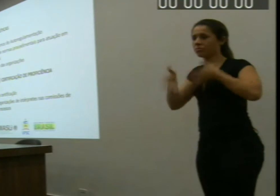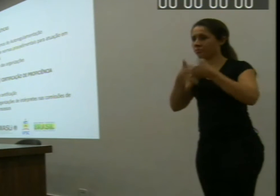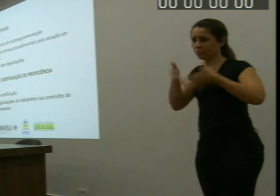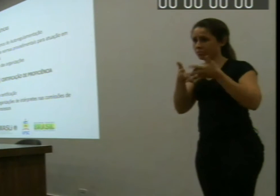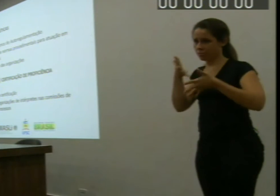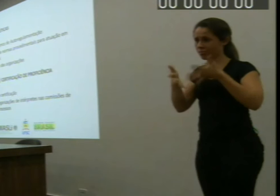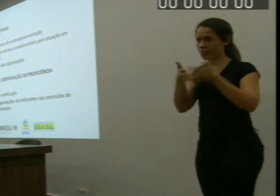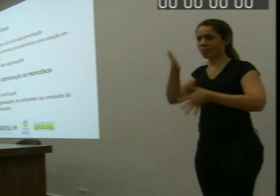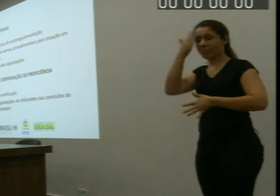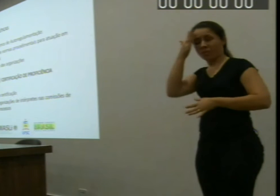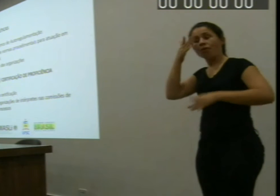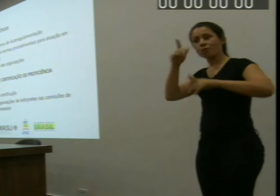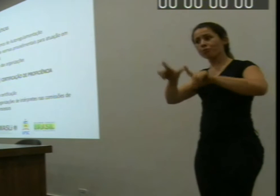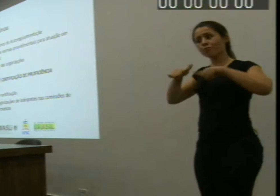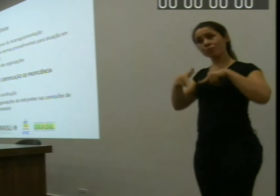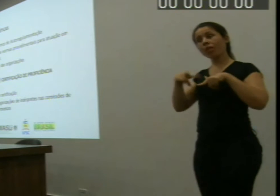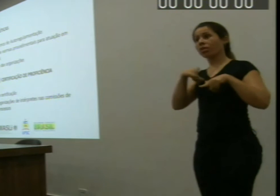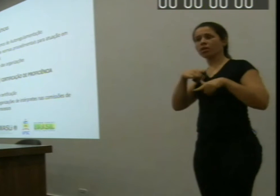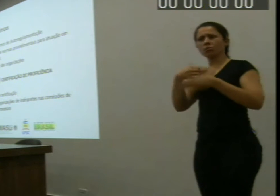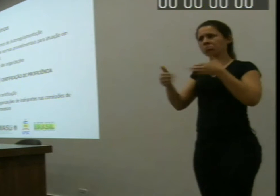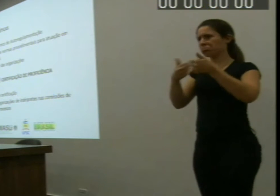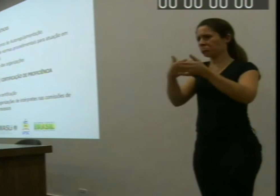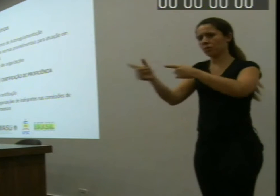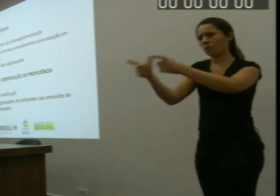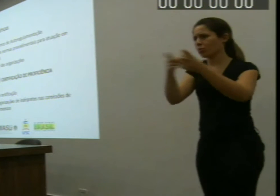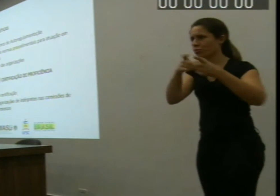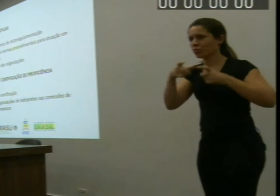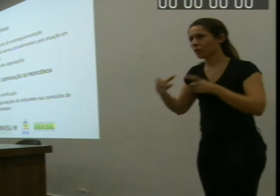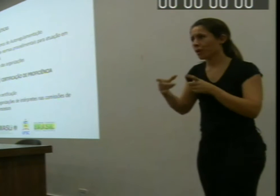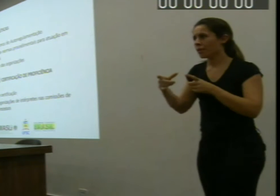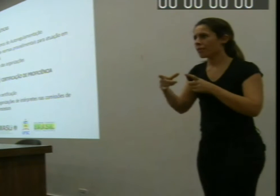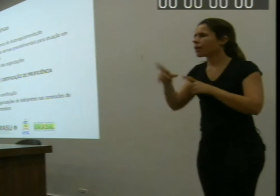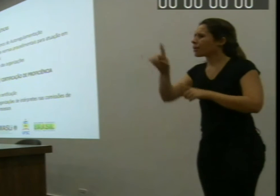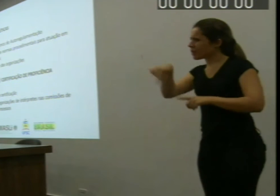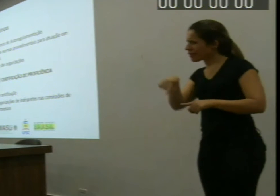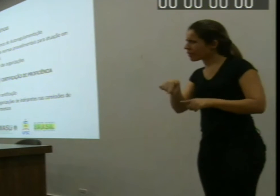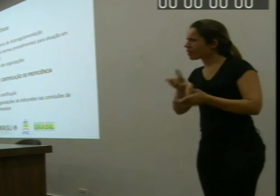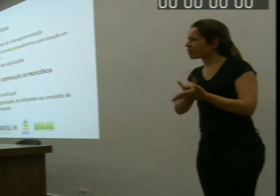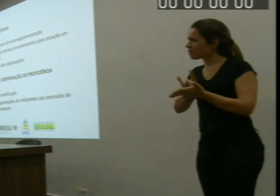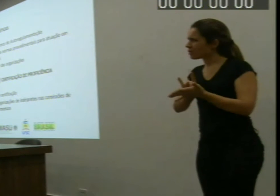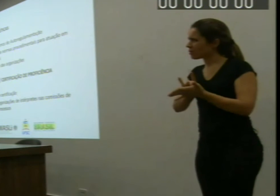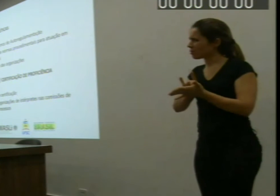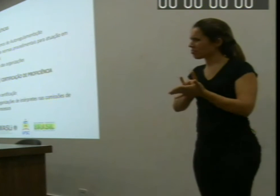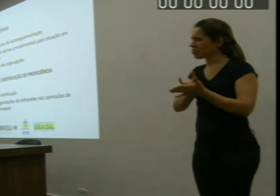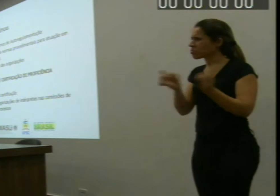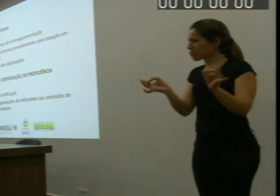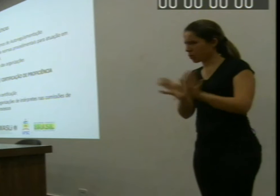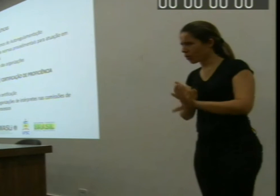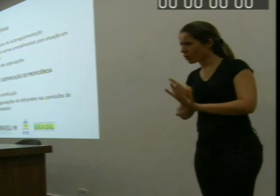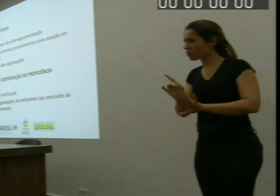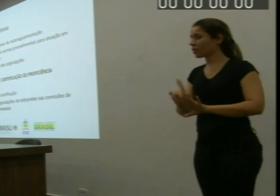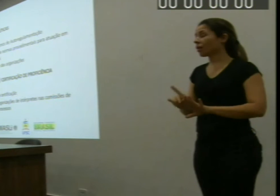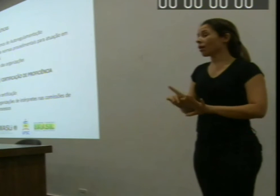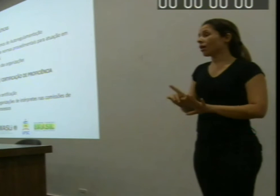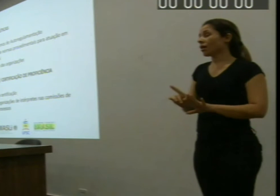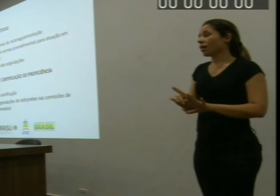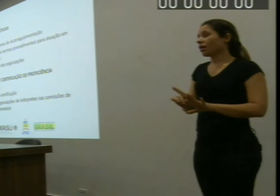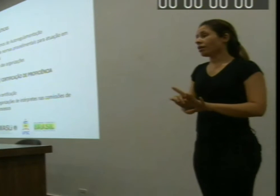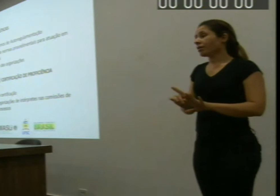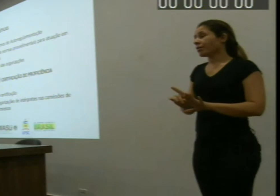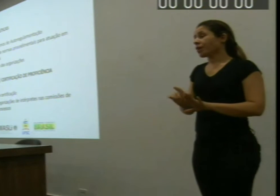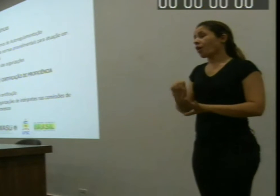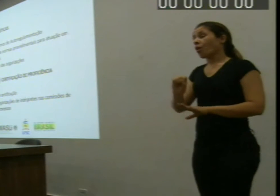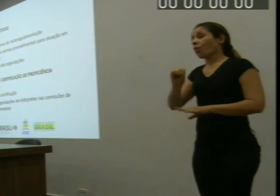habilitado para interpretar em qualquer âmbito Mas será que é isso o suficiente né ou será que então o